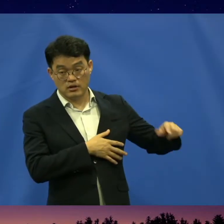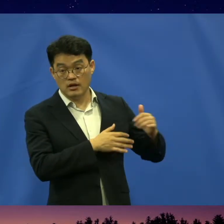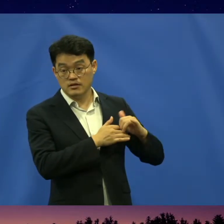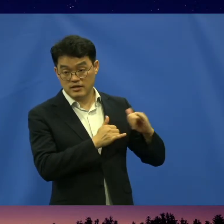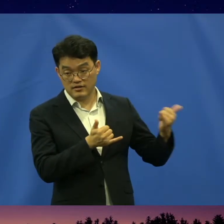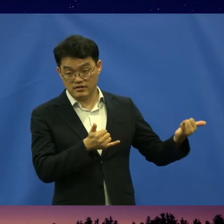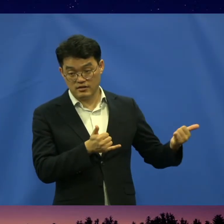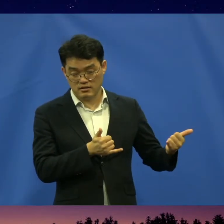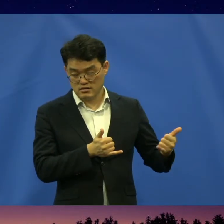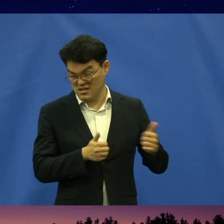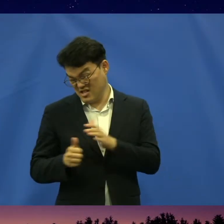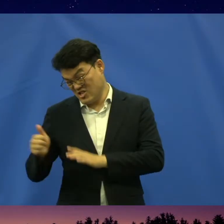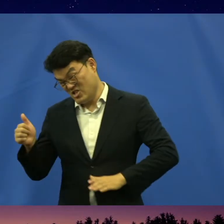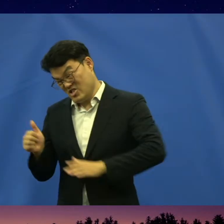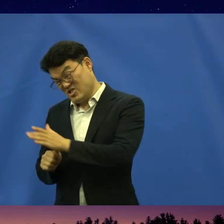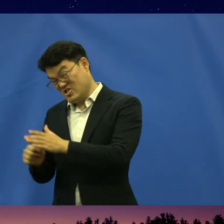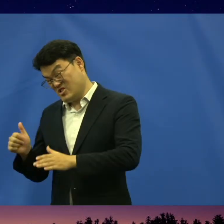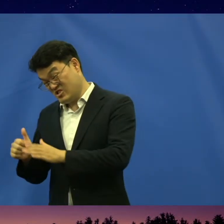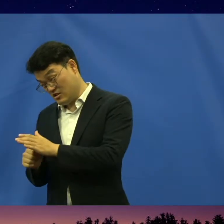떨고 있는 장면, 역전이 된 거예요.